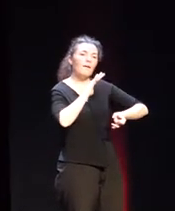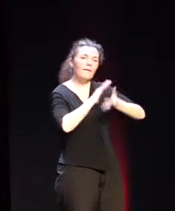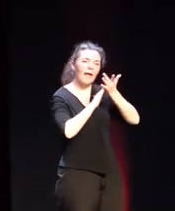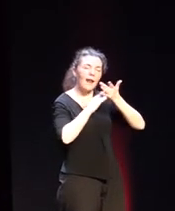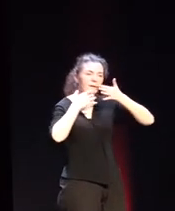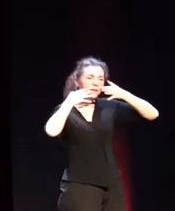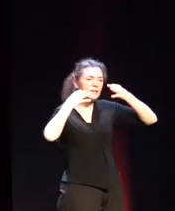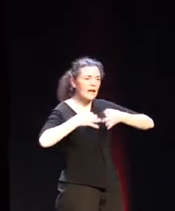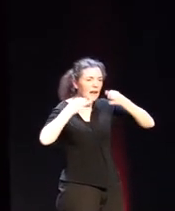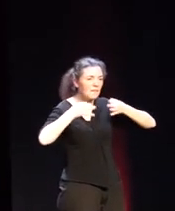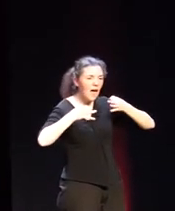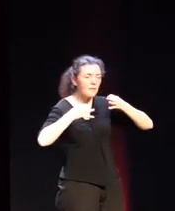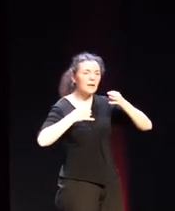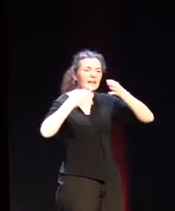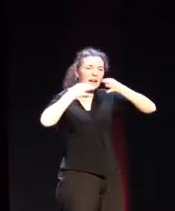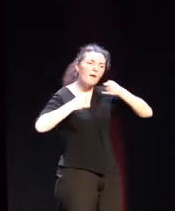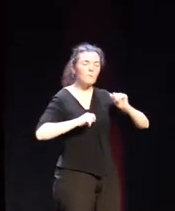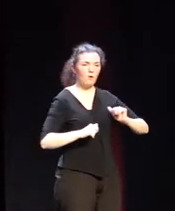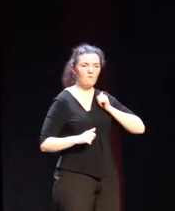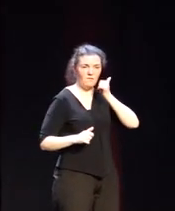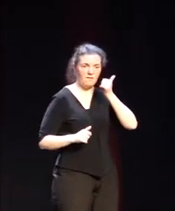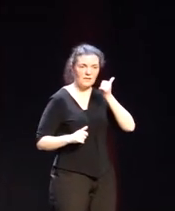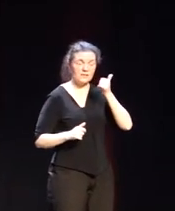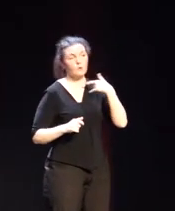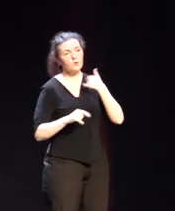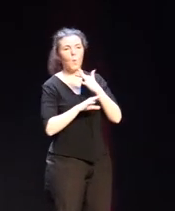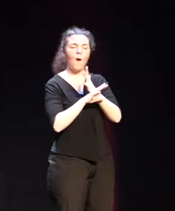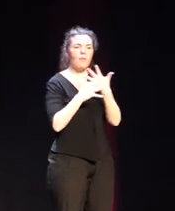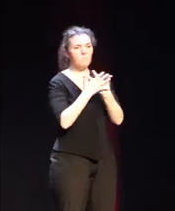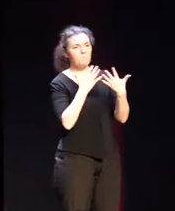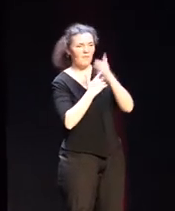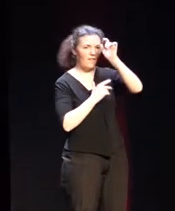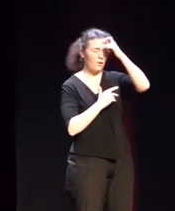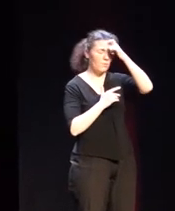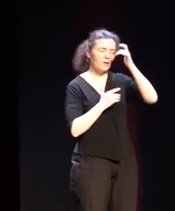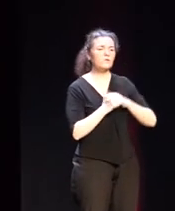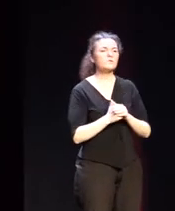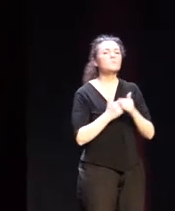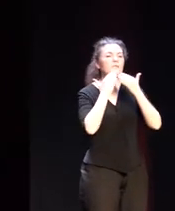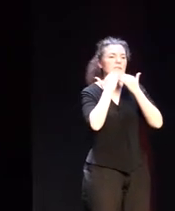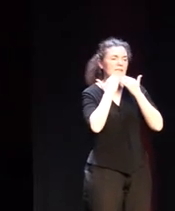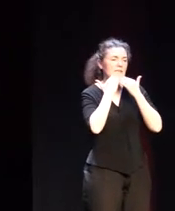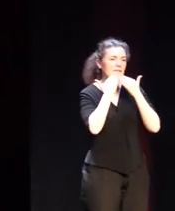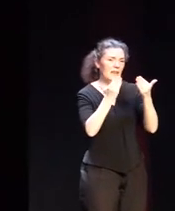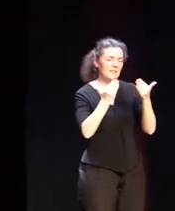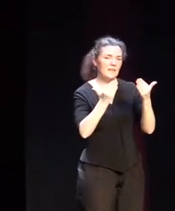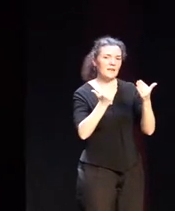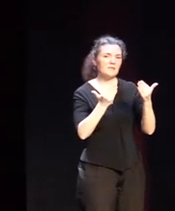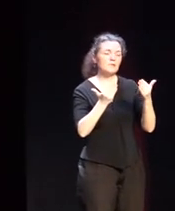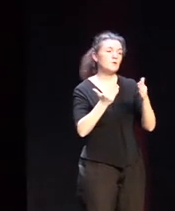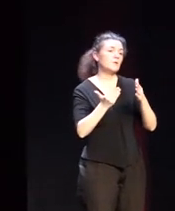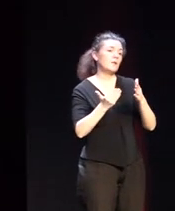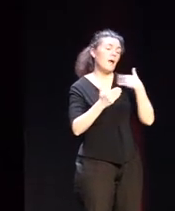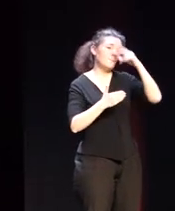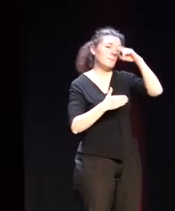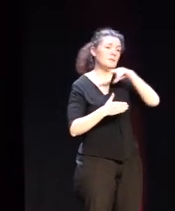una realidad no realista, y he jugado ahí con esto. Muchísimas gracias por, bueno,